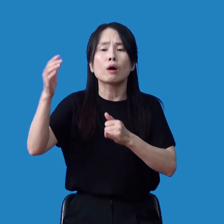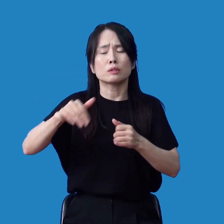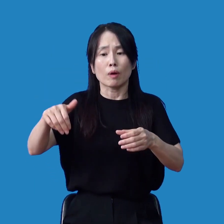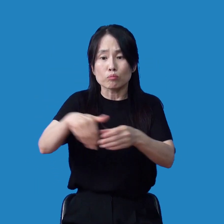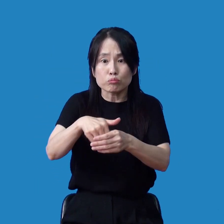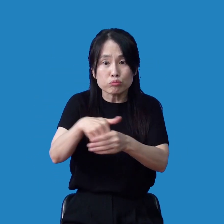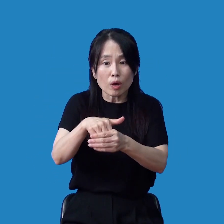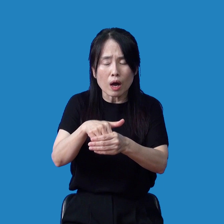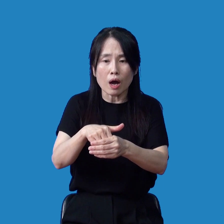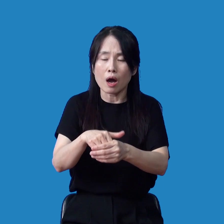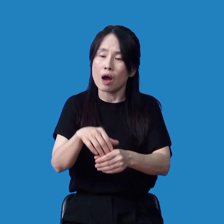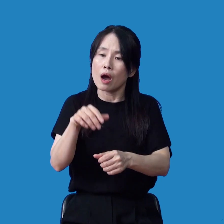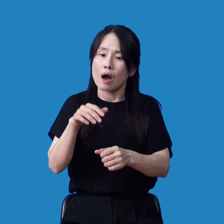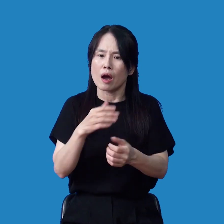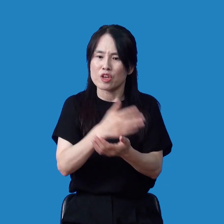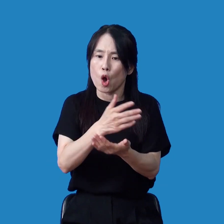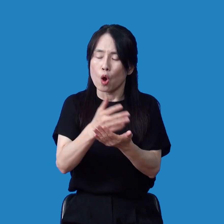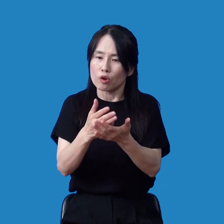그건 우리의